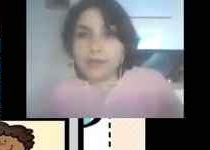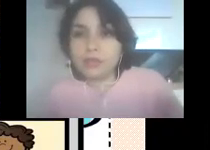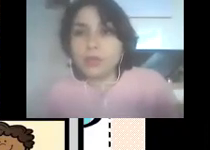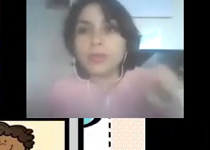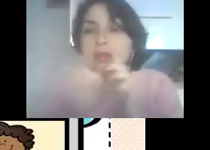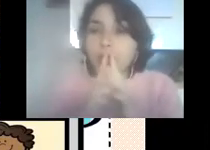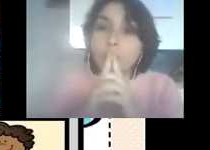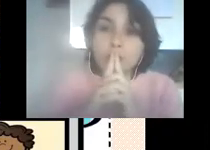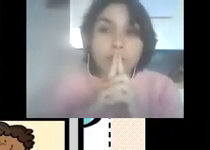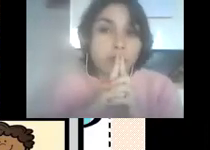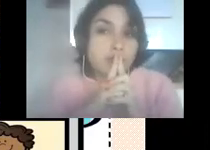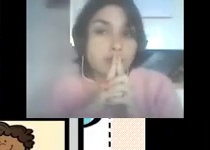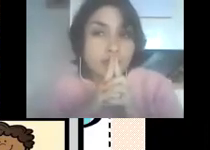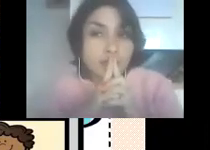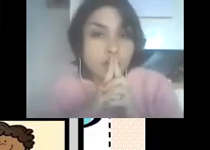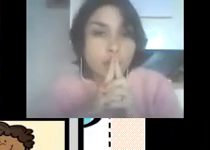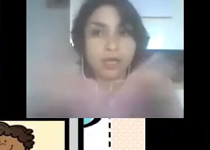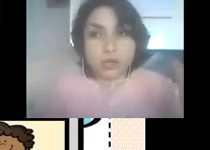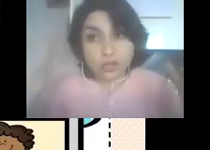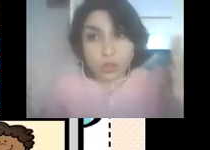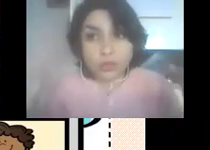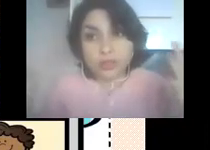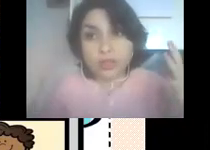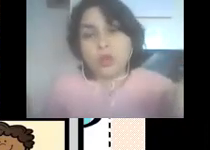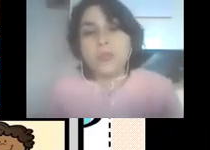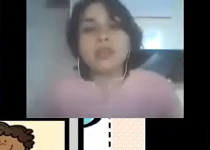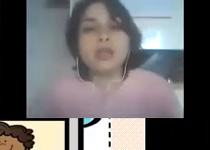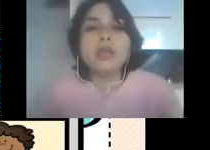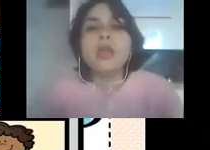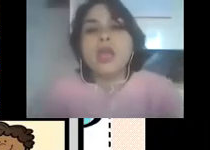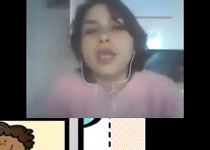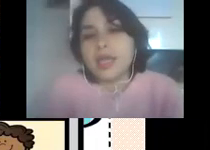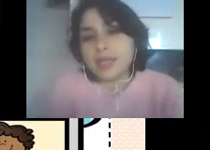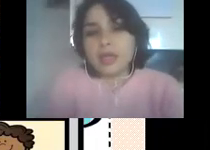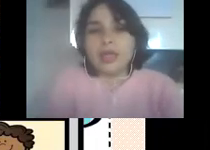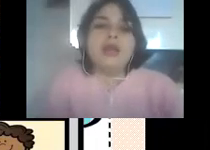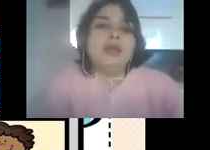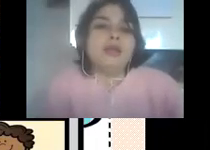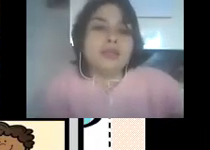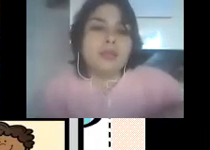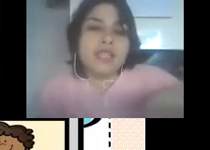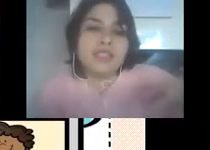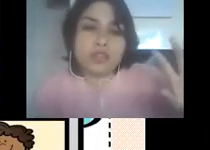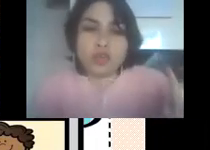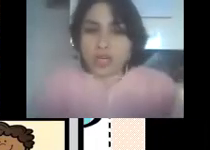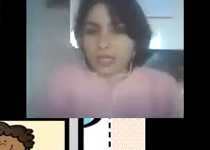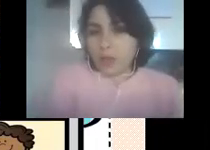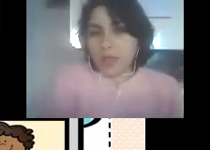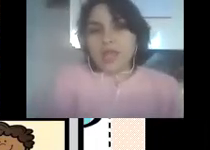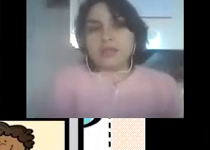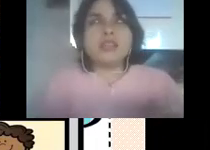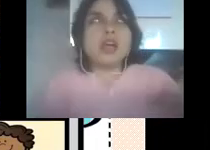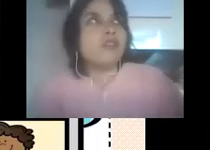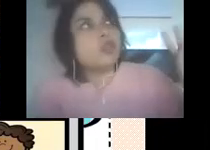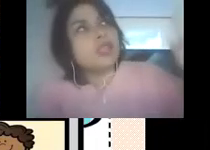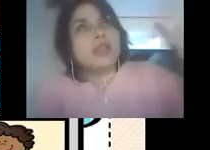trabajar, ¿cierto? Mantener los micrófonos en silencio para que no se escuche ese ruido ambiente. Y me siento